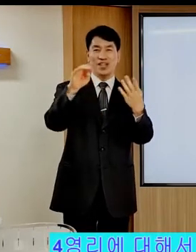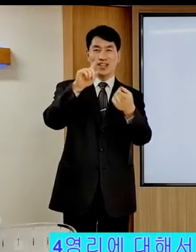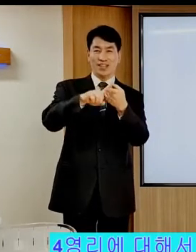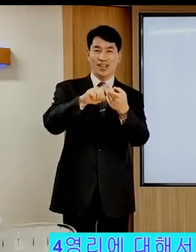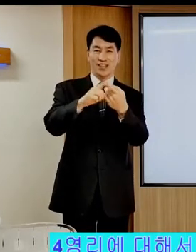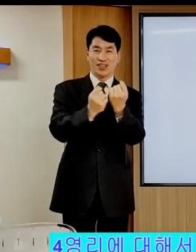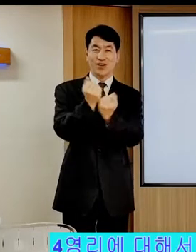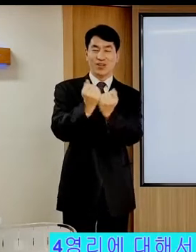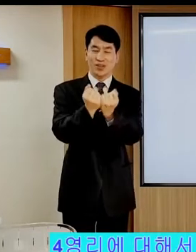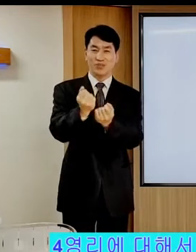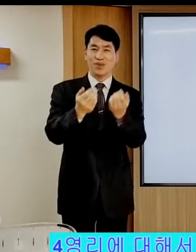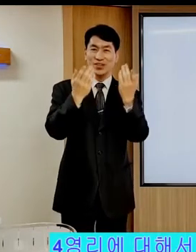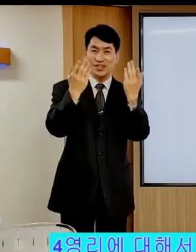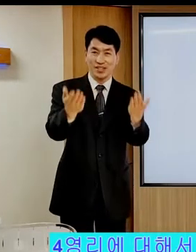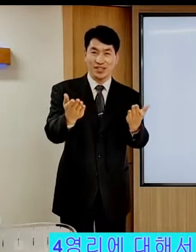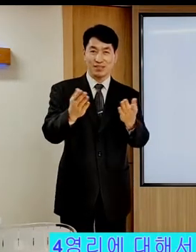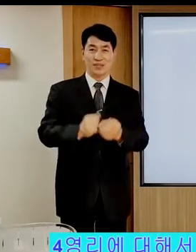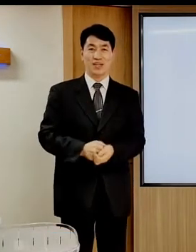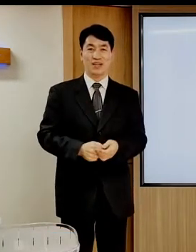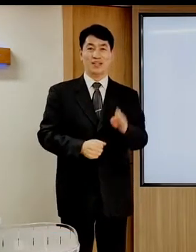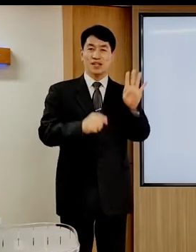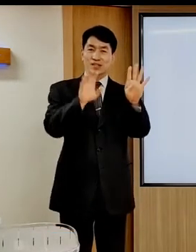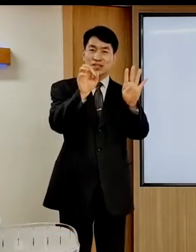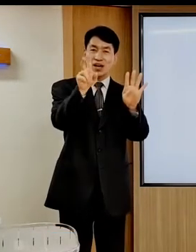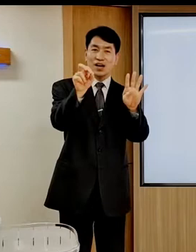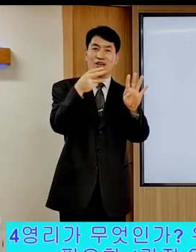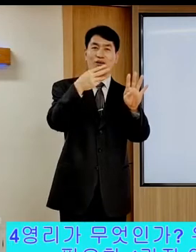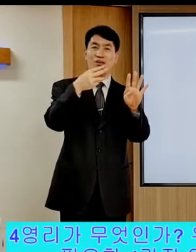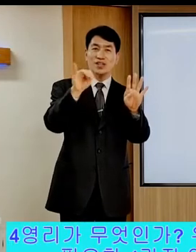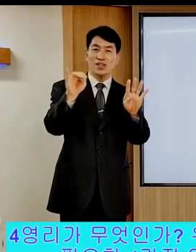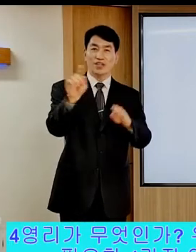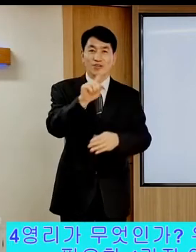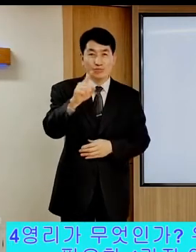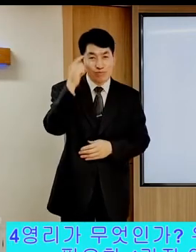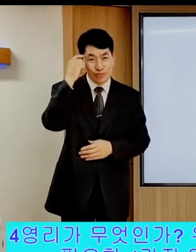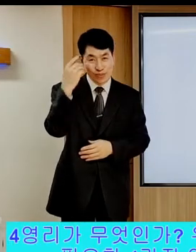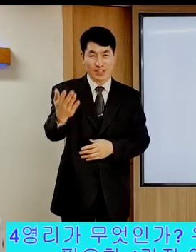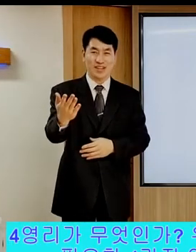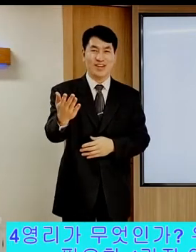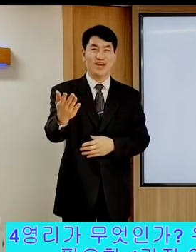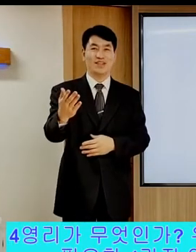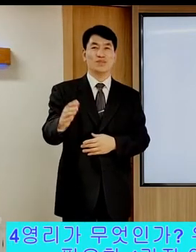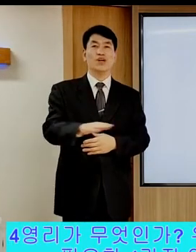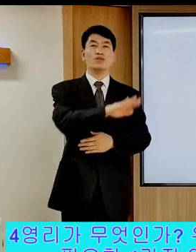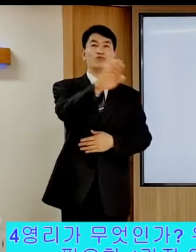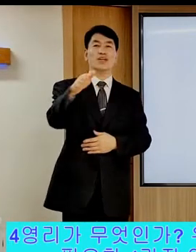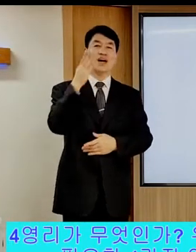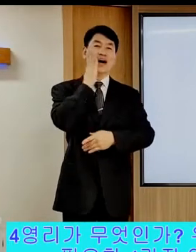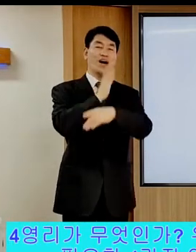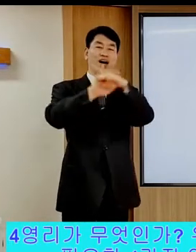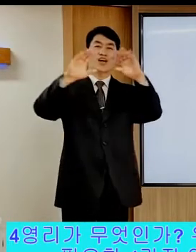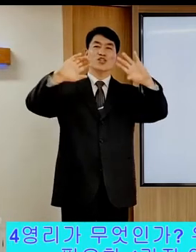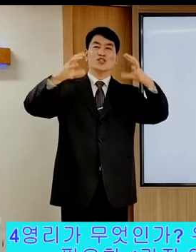사영리에 대해서 설명드리겠습니다. 사영리 무엇인가? 우리가